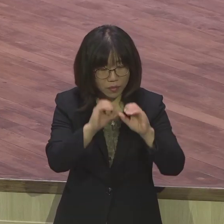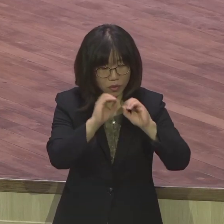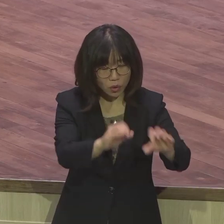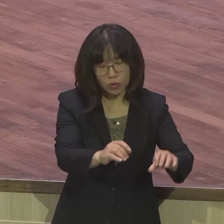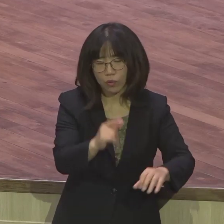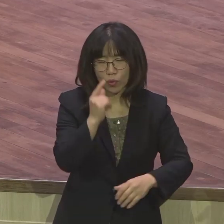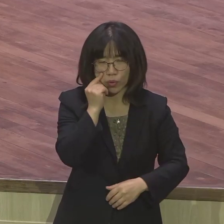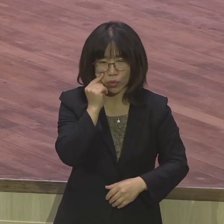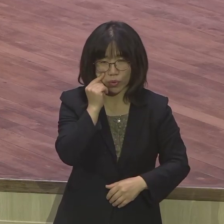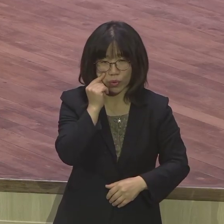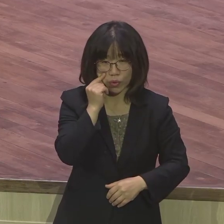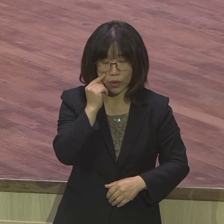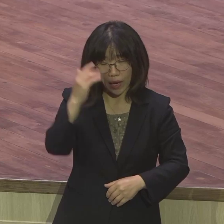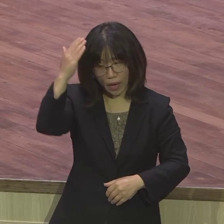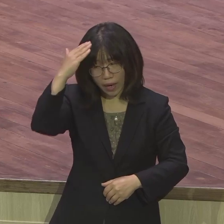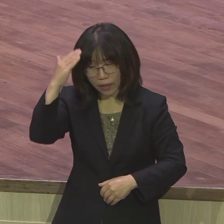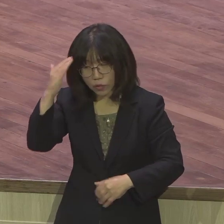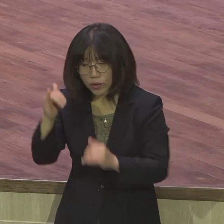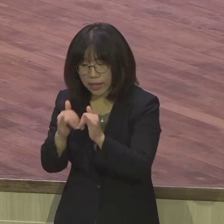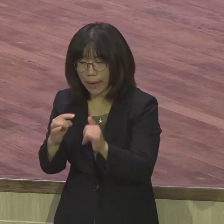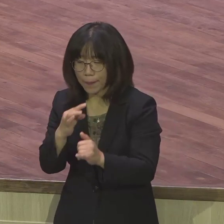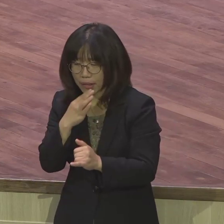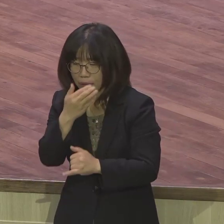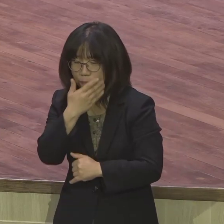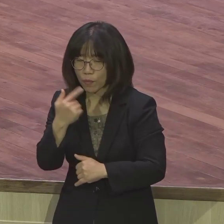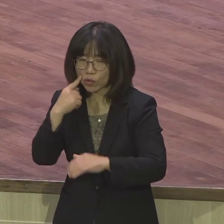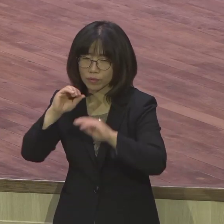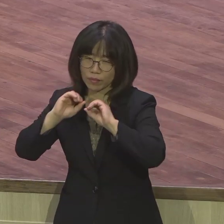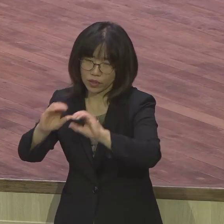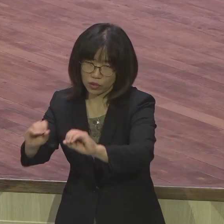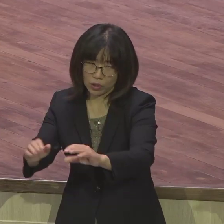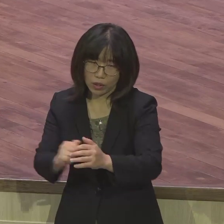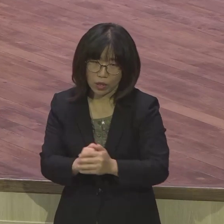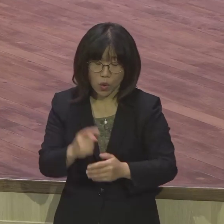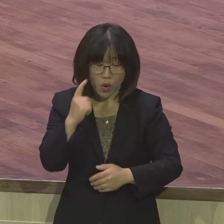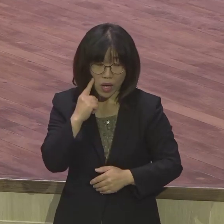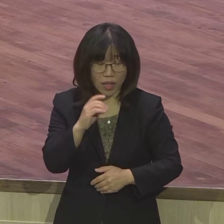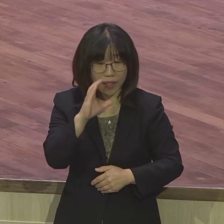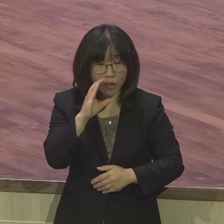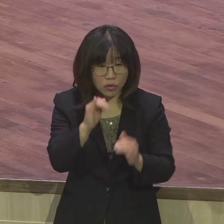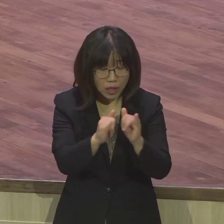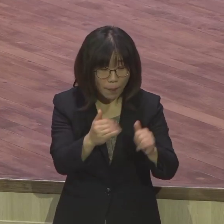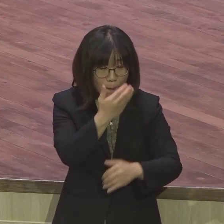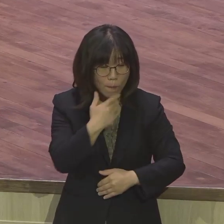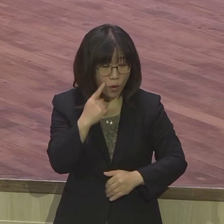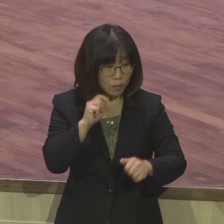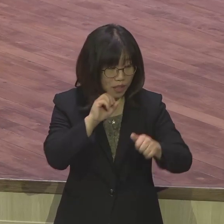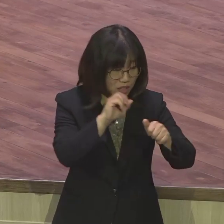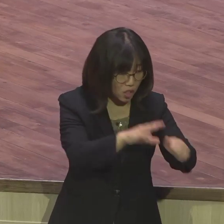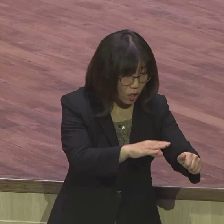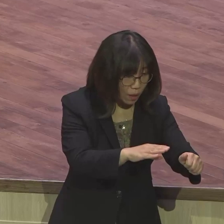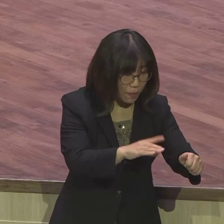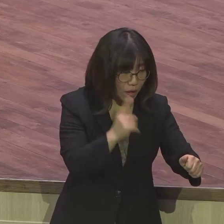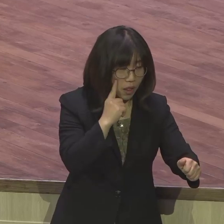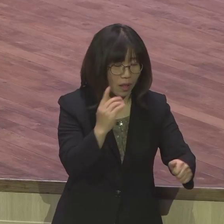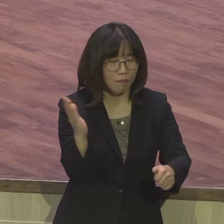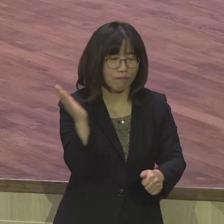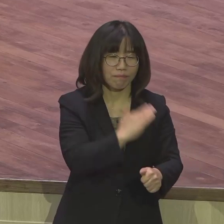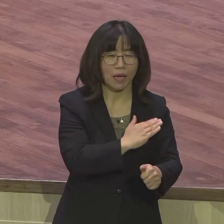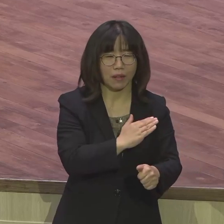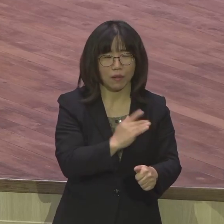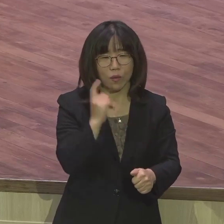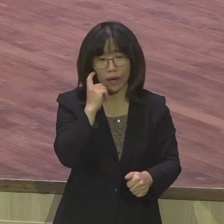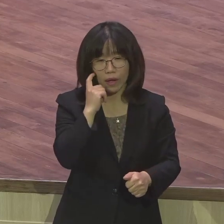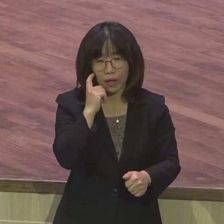행복 있습니까? 예수 안 믿으면 지옥 갑니다. 빰 맞아요, 빰 맞아요. 태국이 미소의 나라라 그러잖아요. 동남아시아가 보통